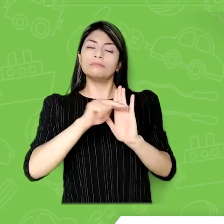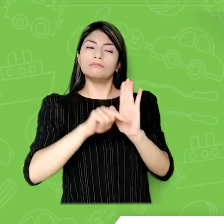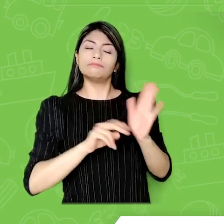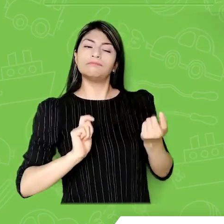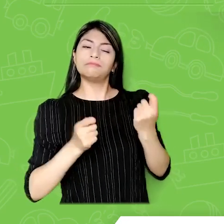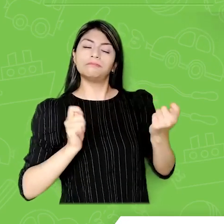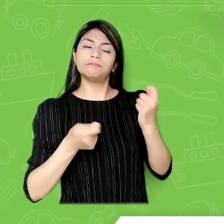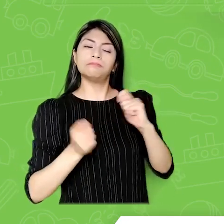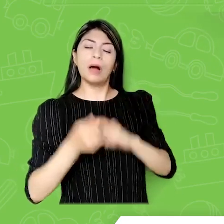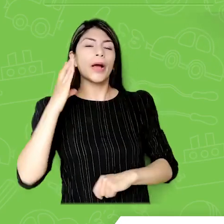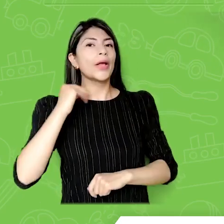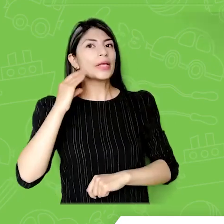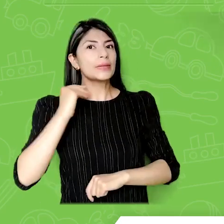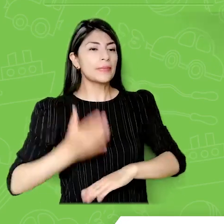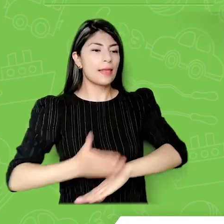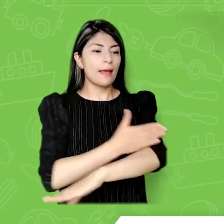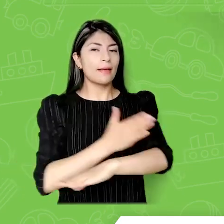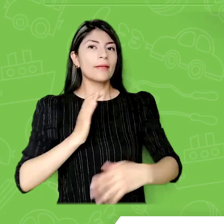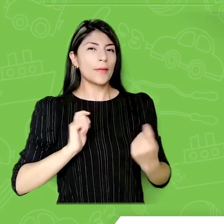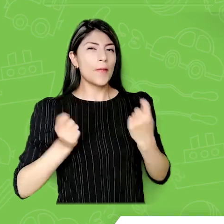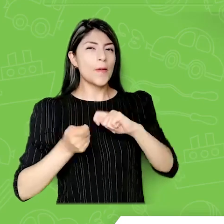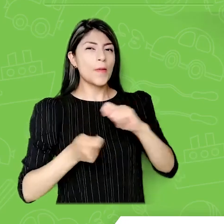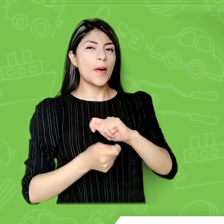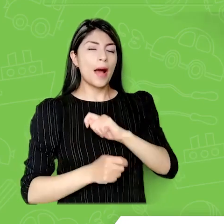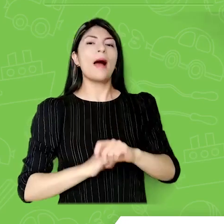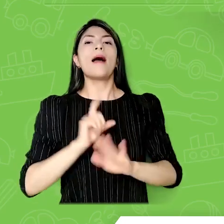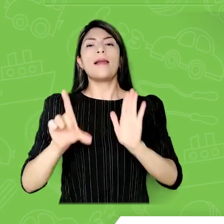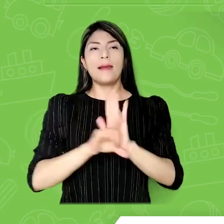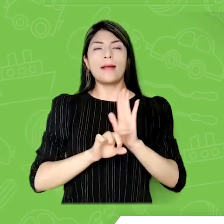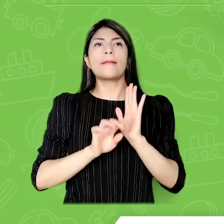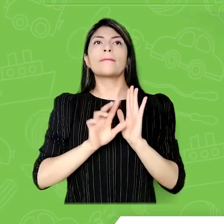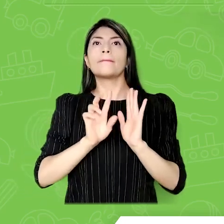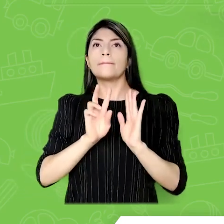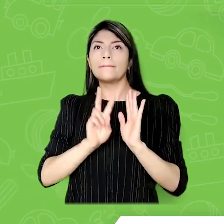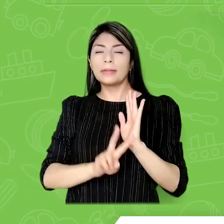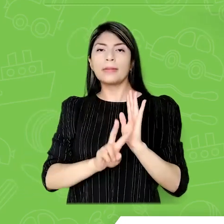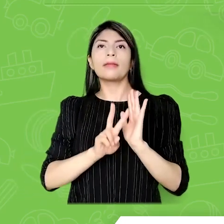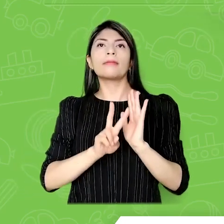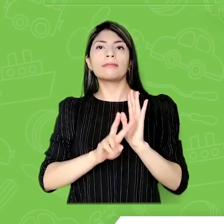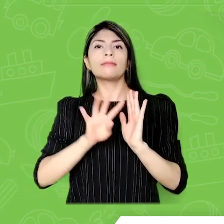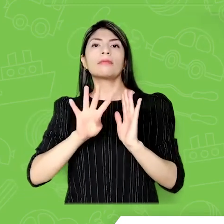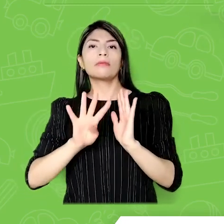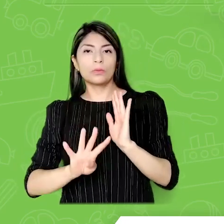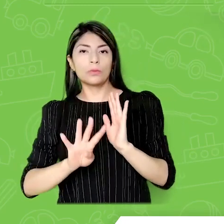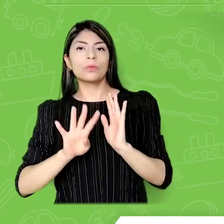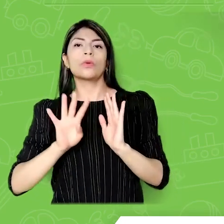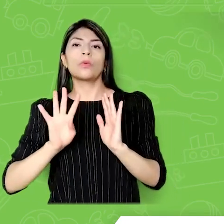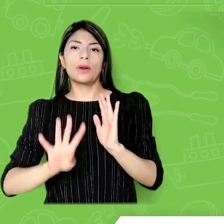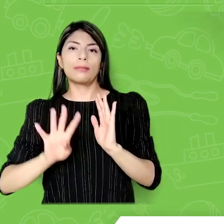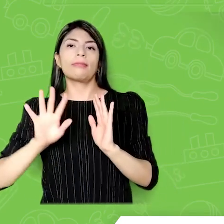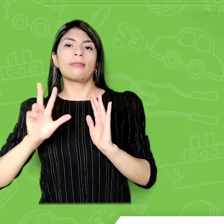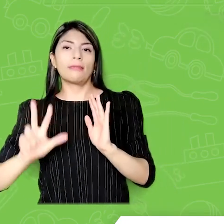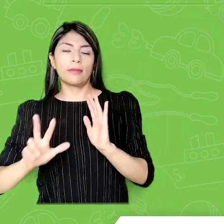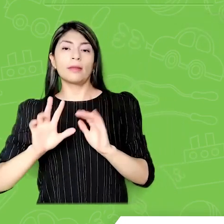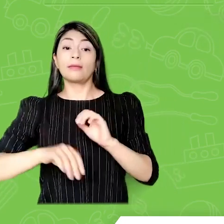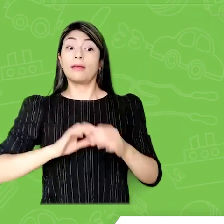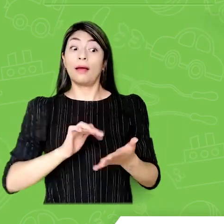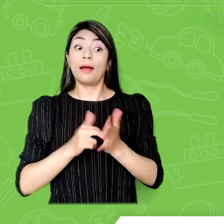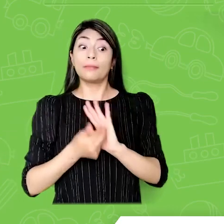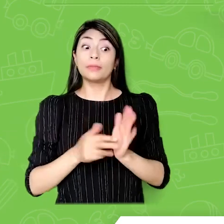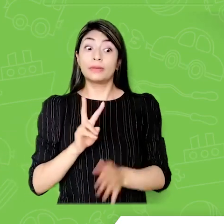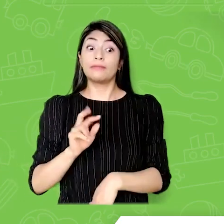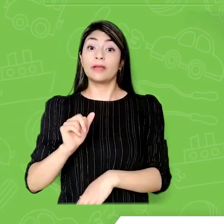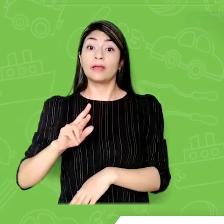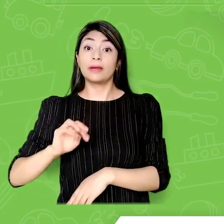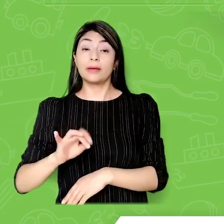Ley 2043 de la misma fecha, para efectos de la BRM, y la prueba de valoración de antecedentes de este proceso